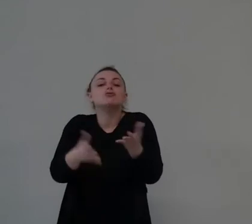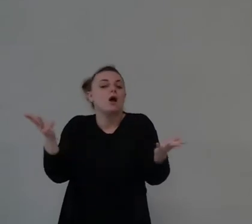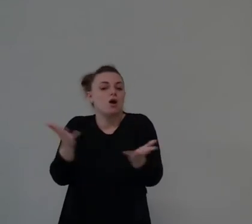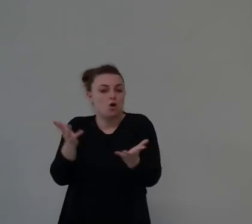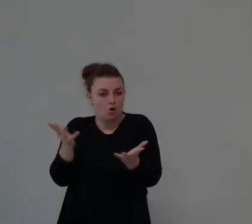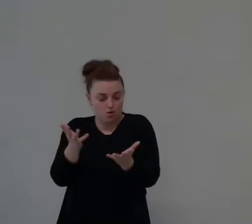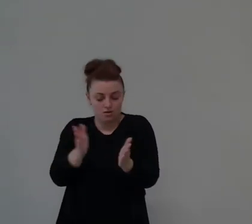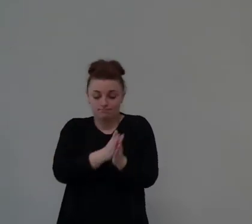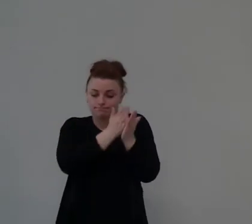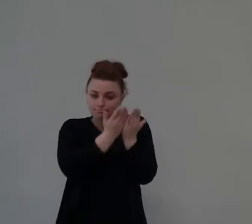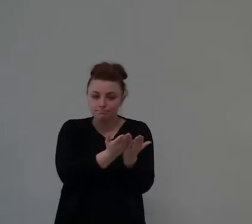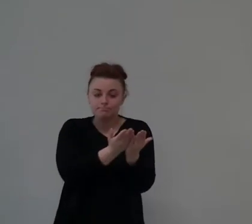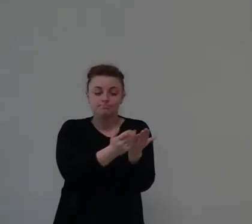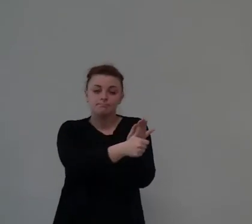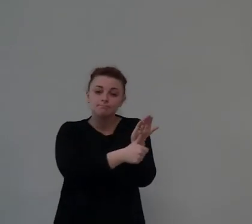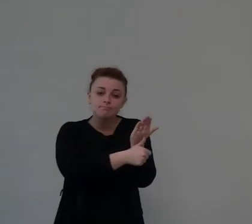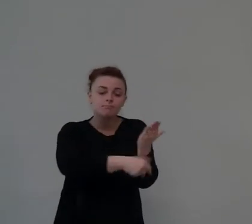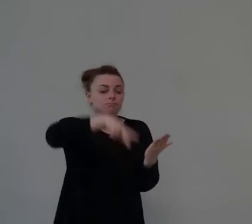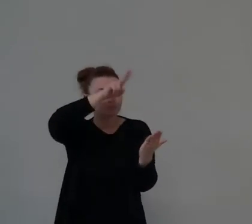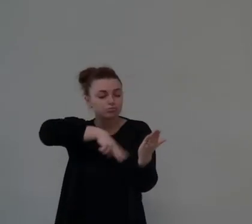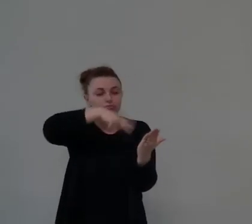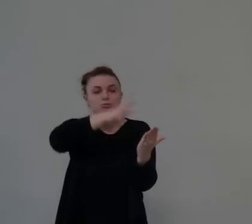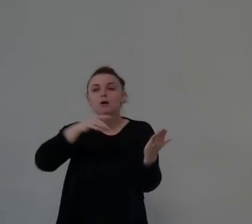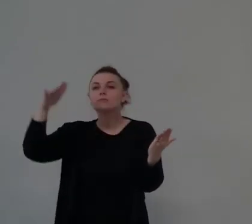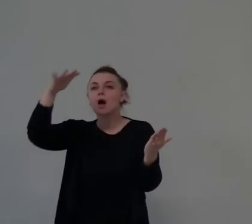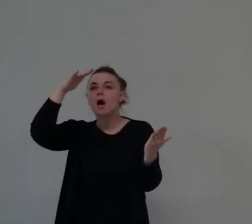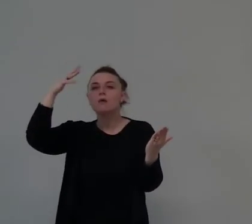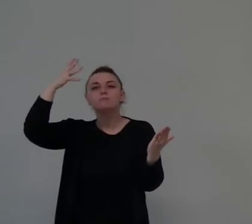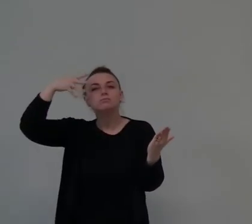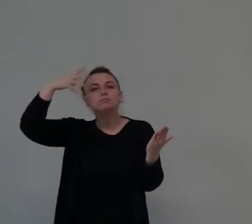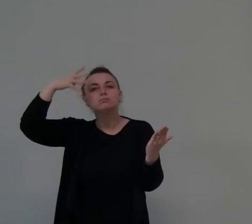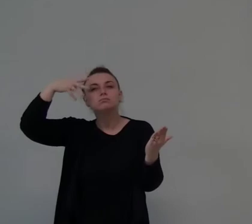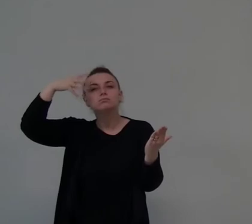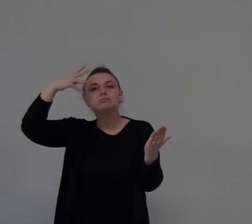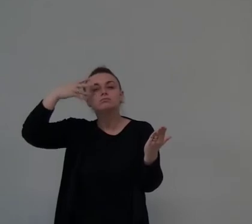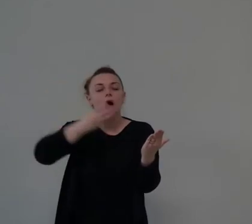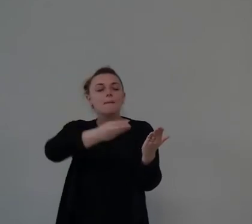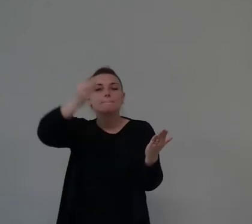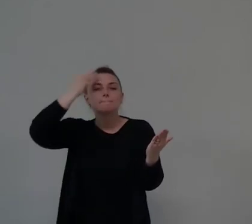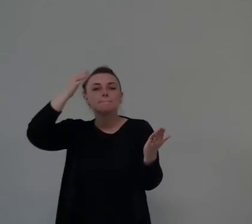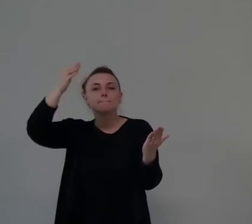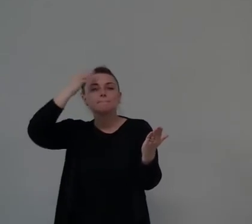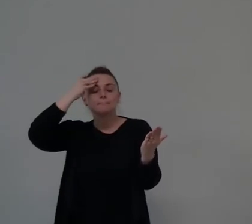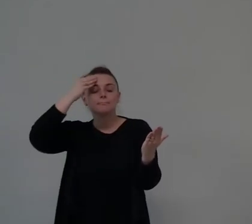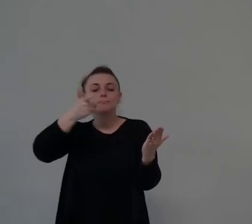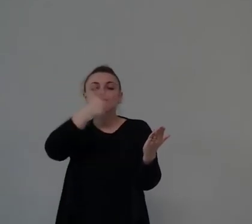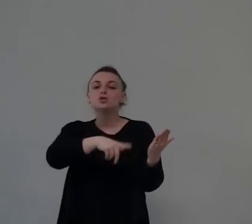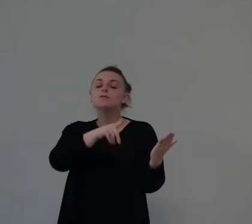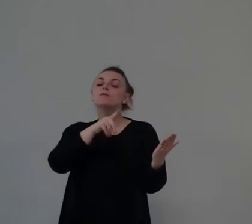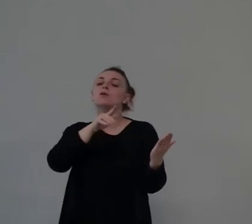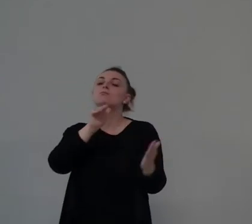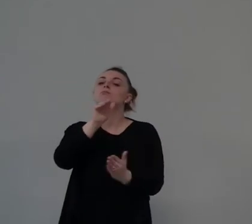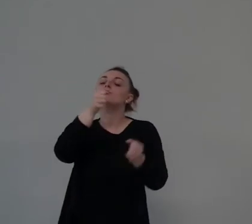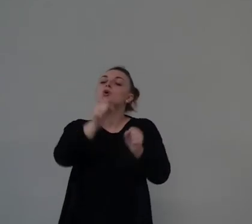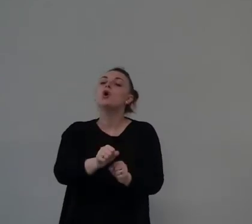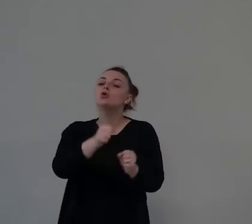meditala, memorizzala, perché se fai questo avverrà quello che è già successo una volta. Mi ha detto